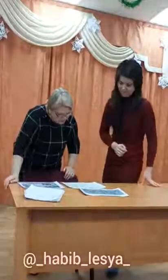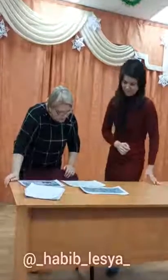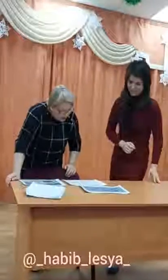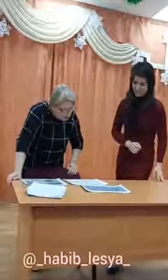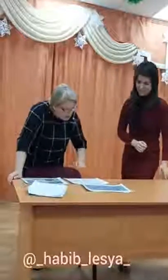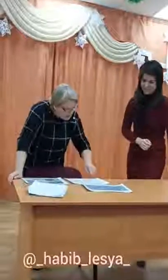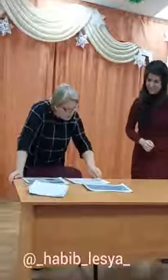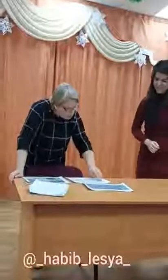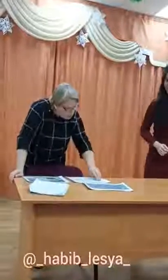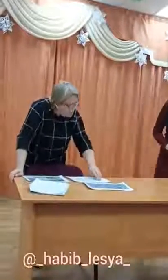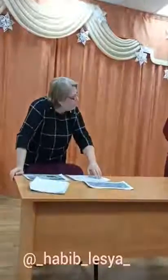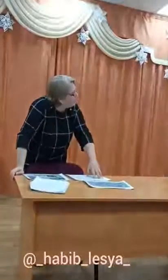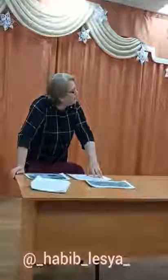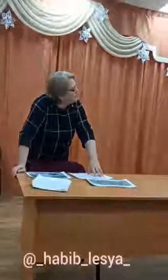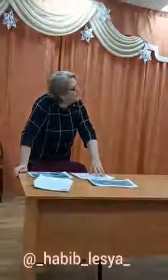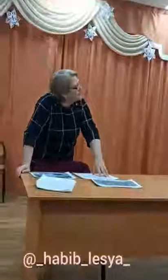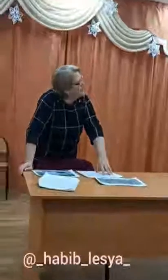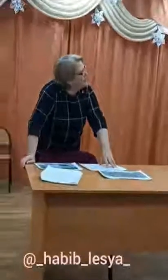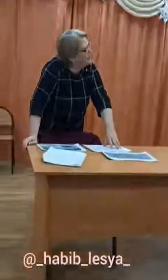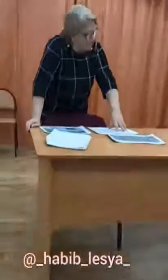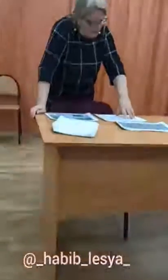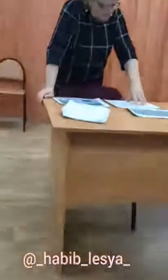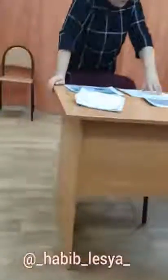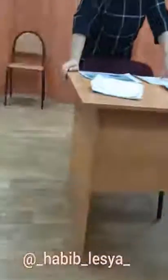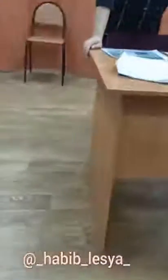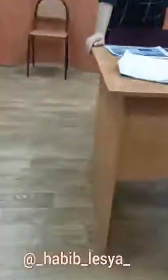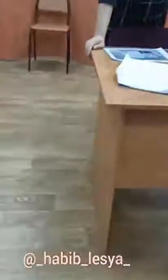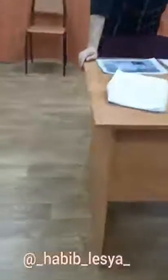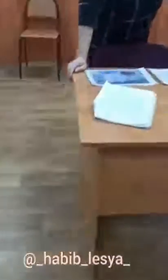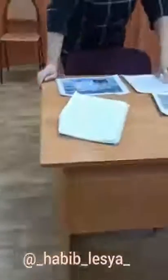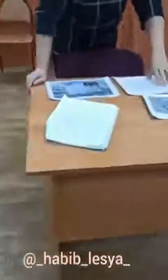А он сам откуда обратился?